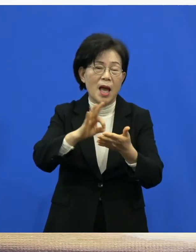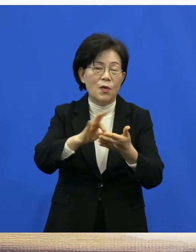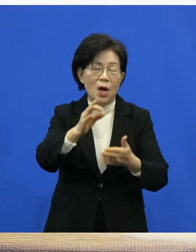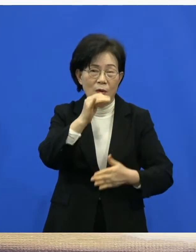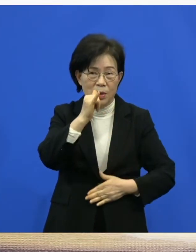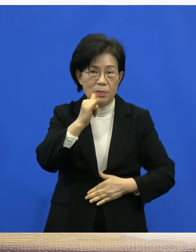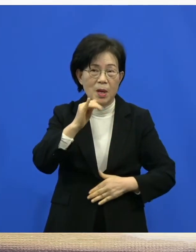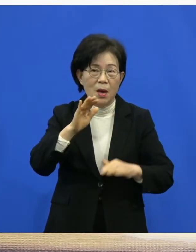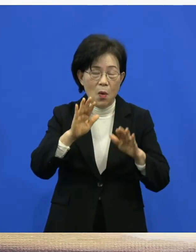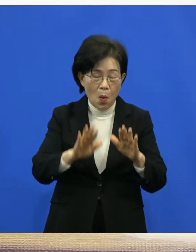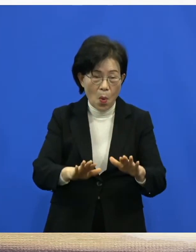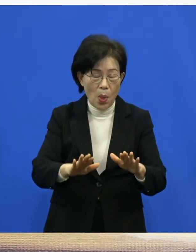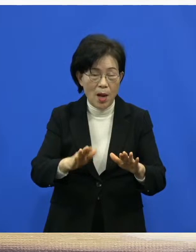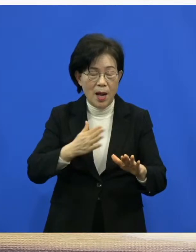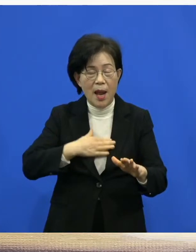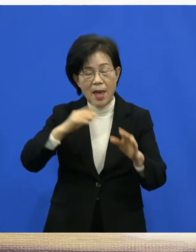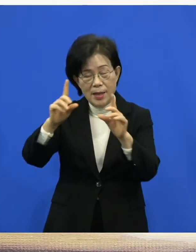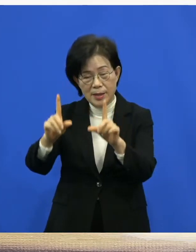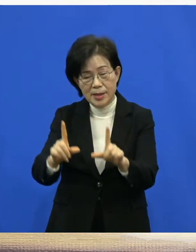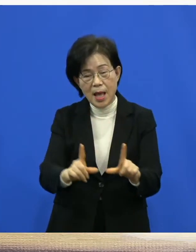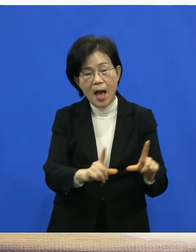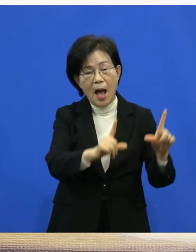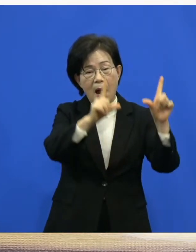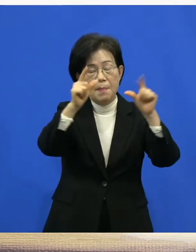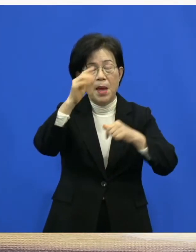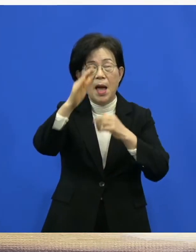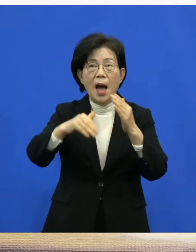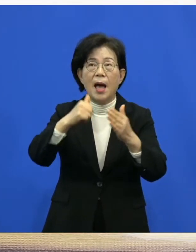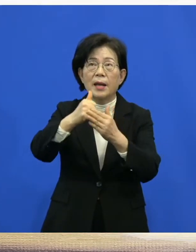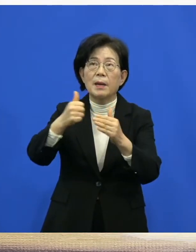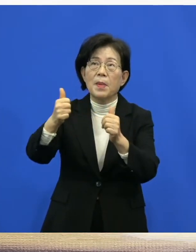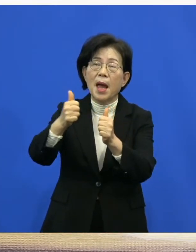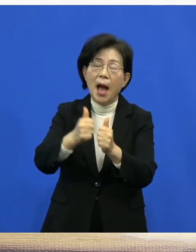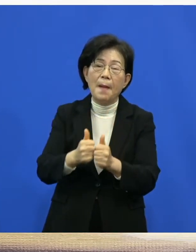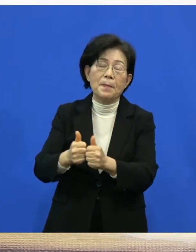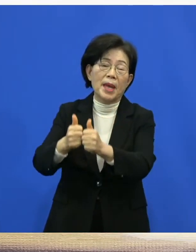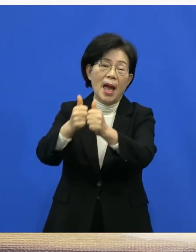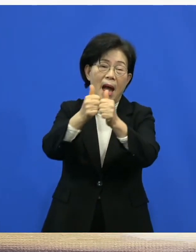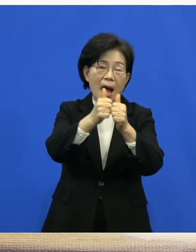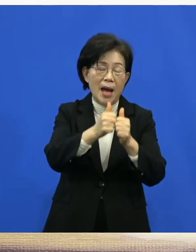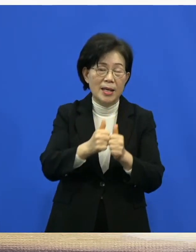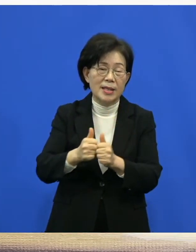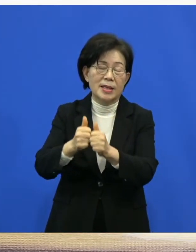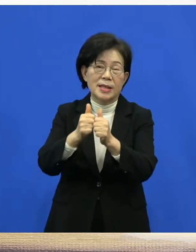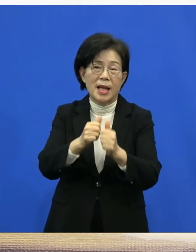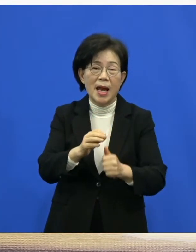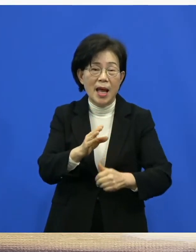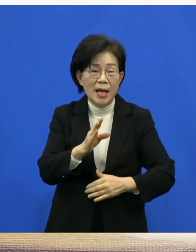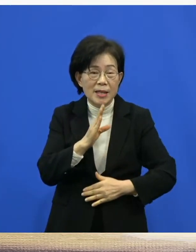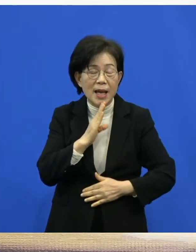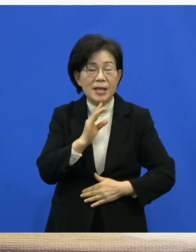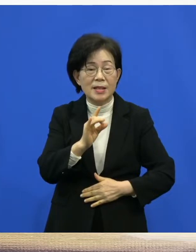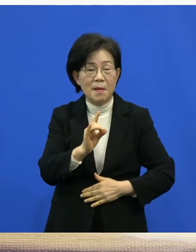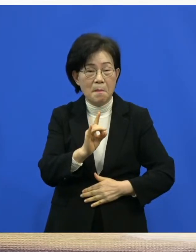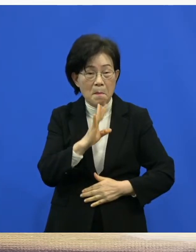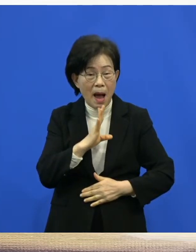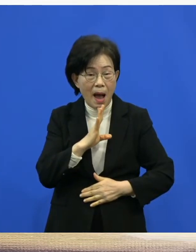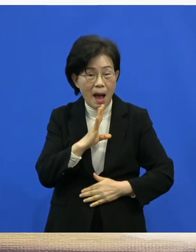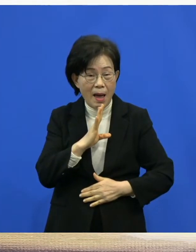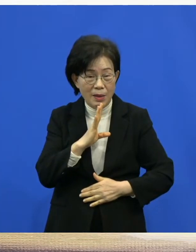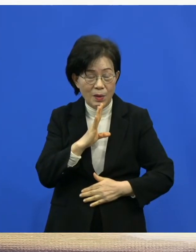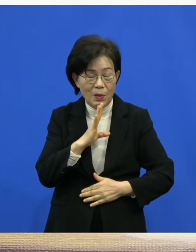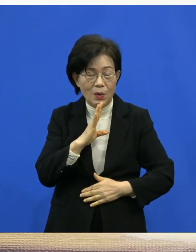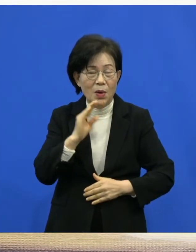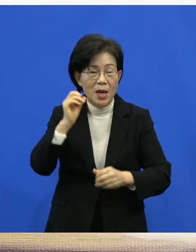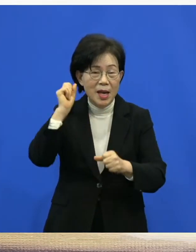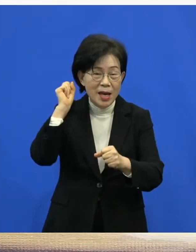내가 오늘 지금 내 삶이 하나님이 나와 함께 하신다는 사실 그 하나만으로도 우리는